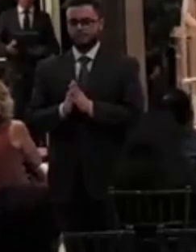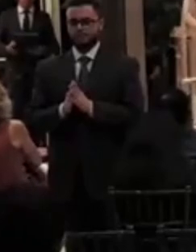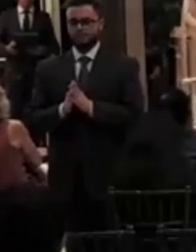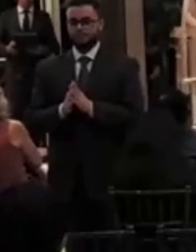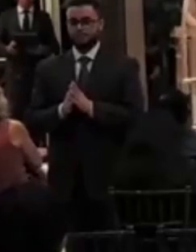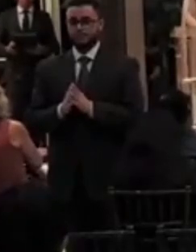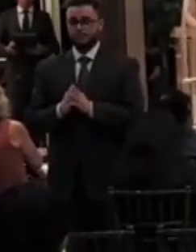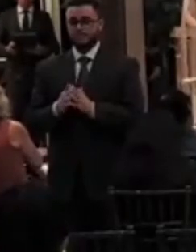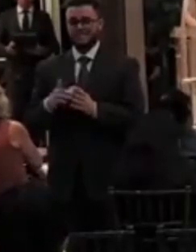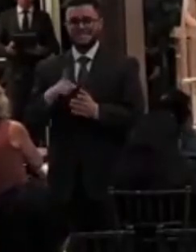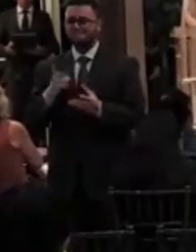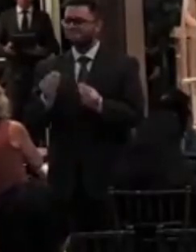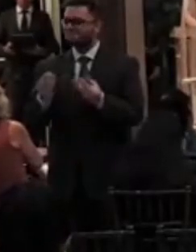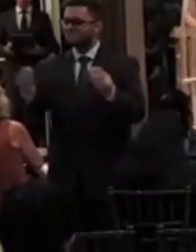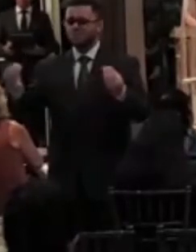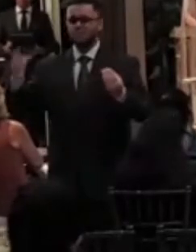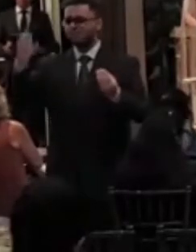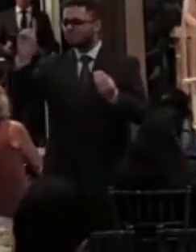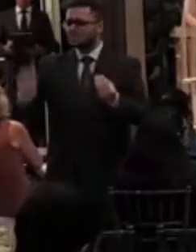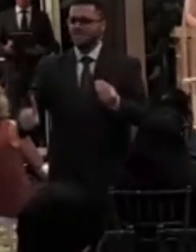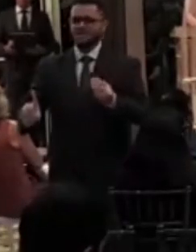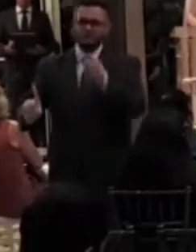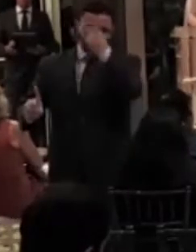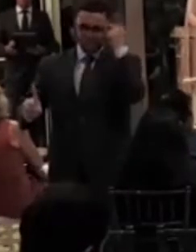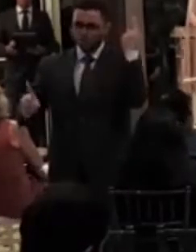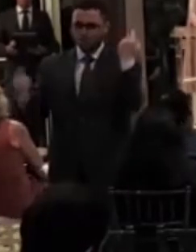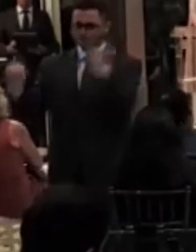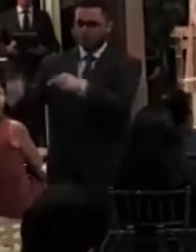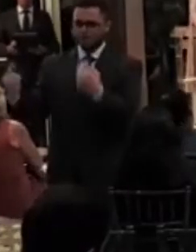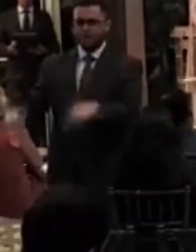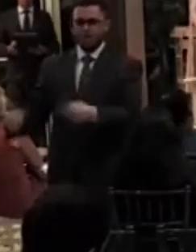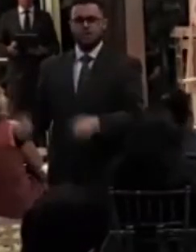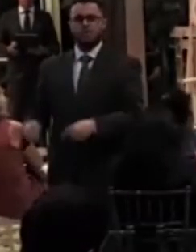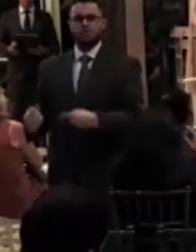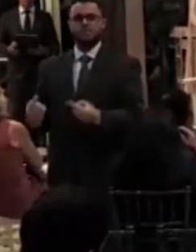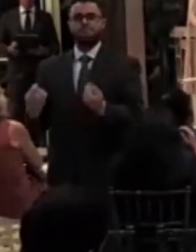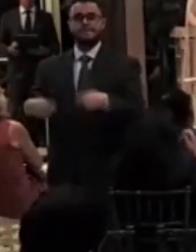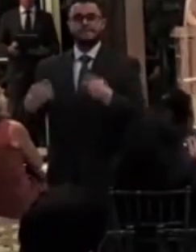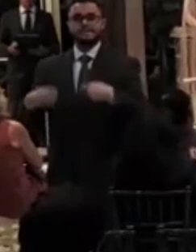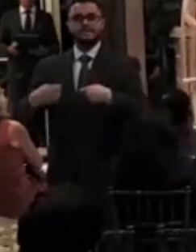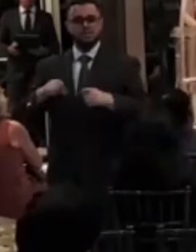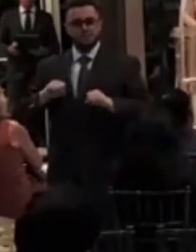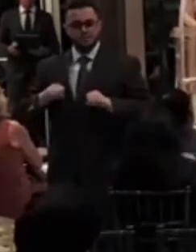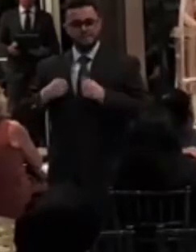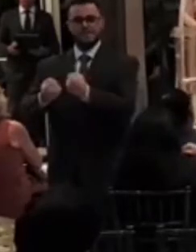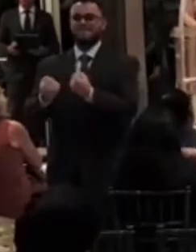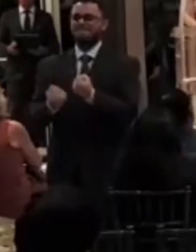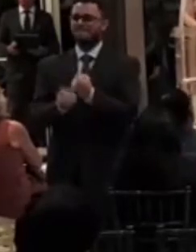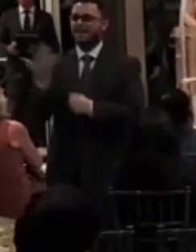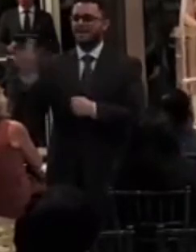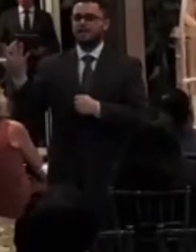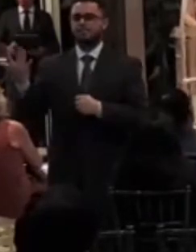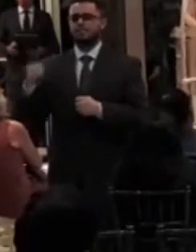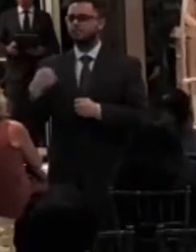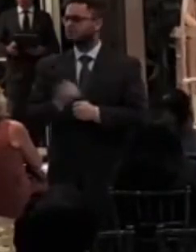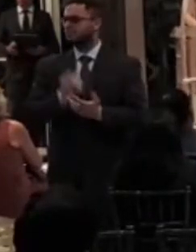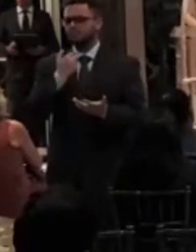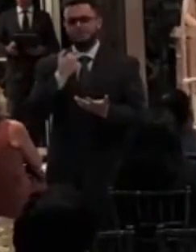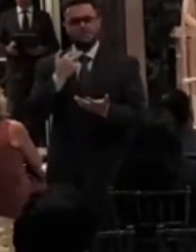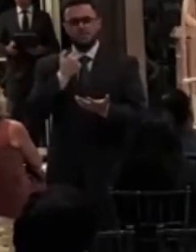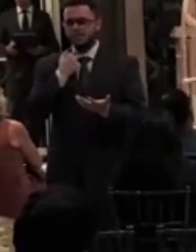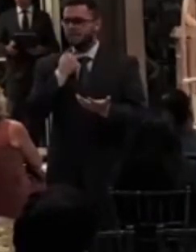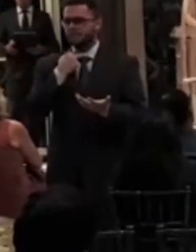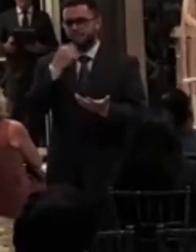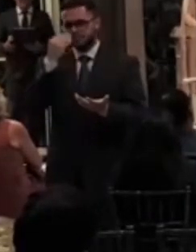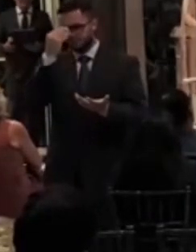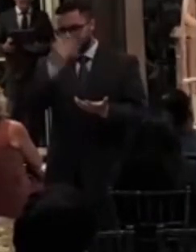São muitos os direitos sobre ataque, são muitos os direitos a defender. Não podemos e não abriremos